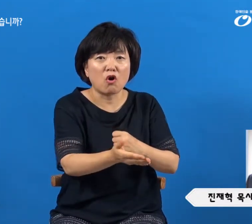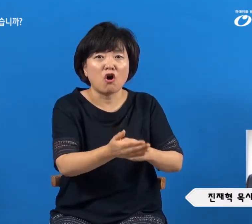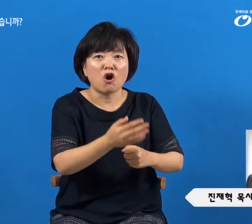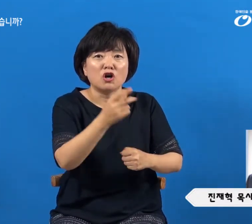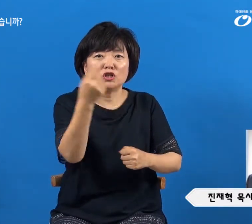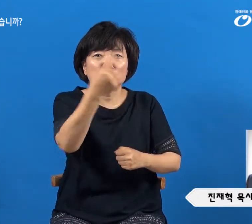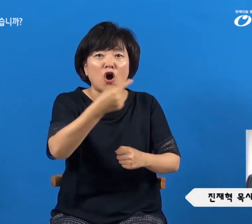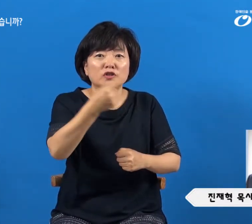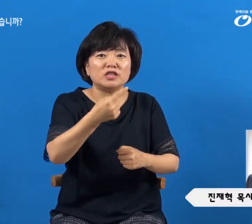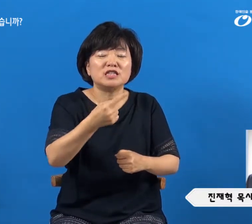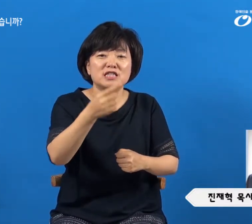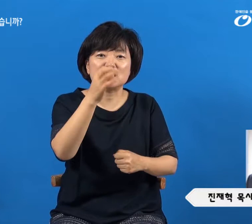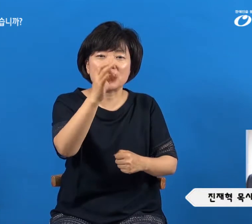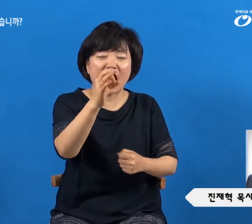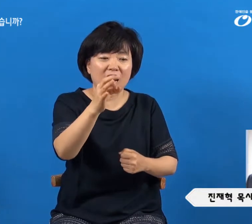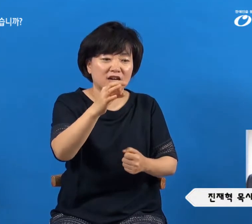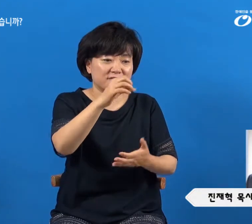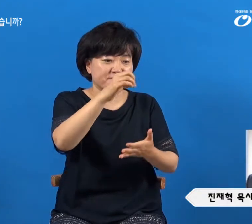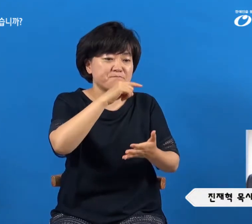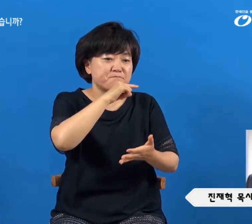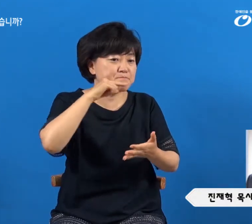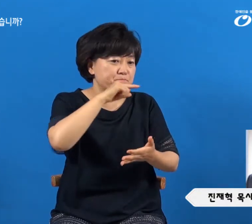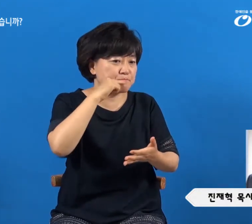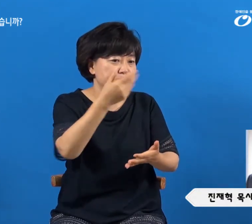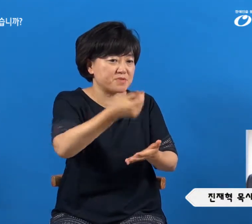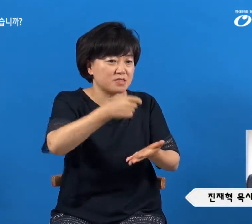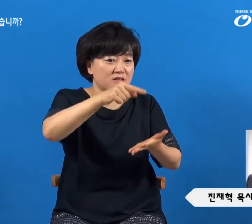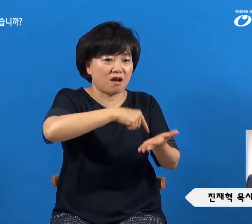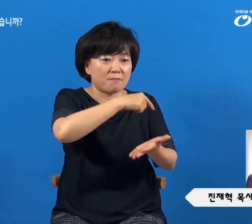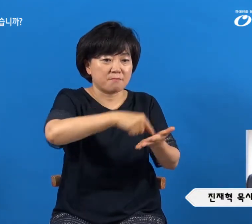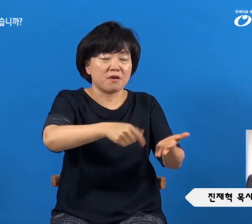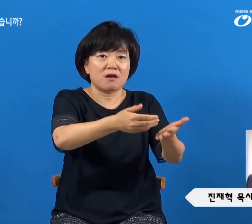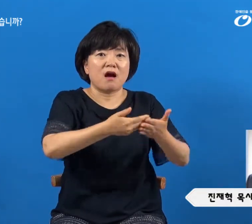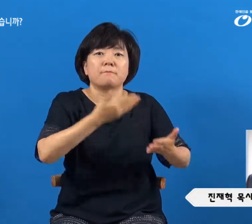가지고 오느냐가 우리가 어떤 말을 하냐로